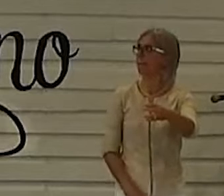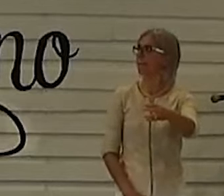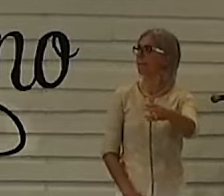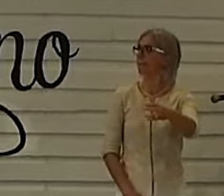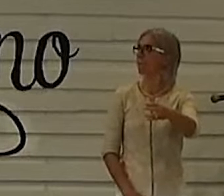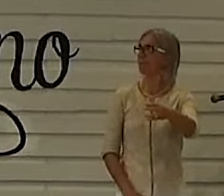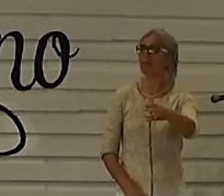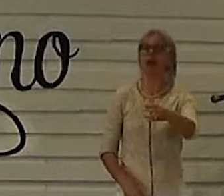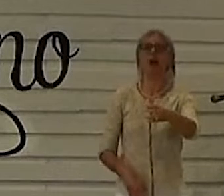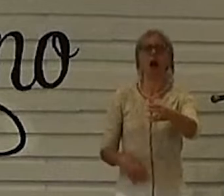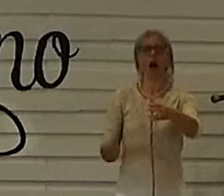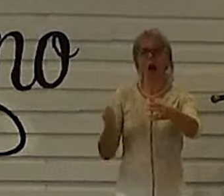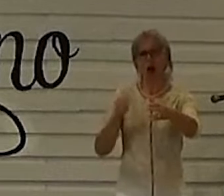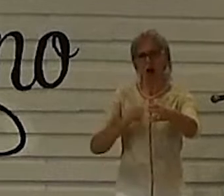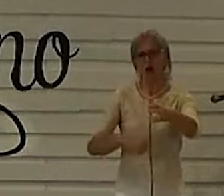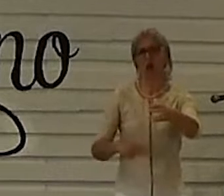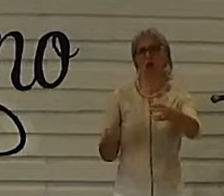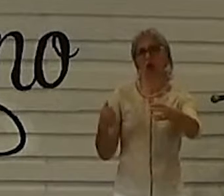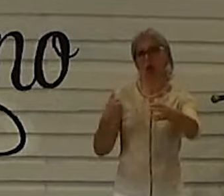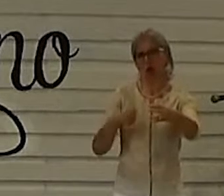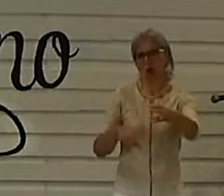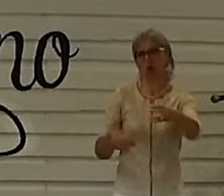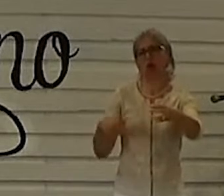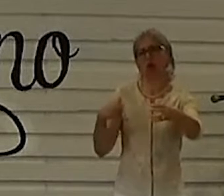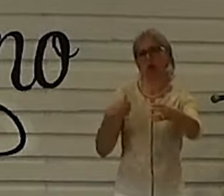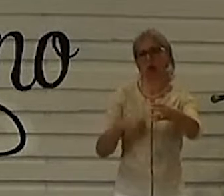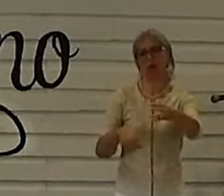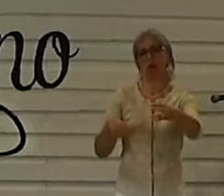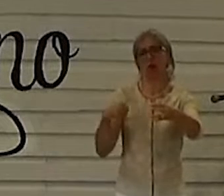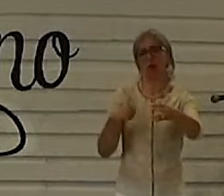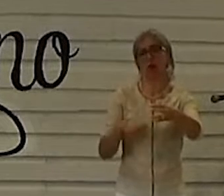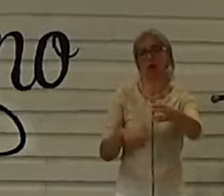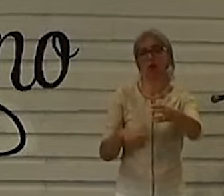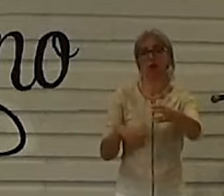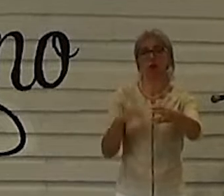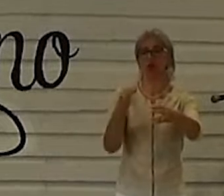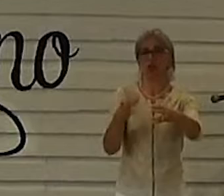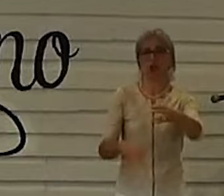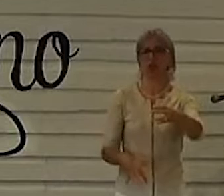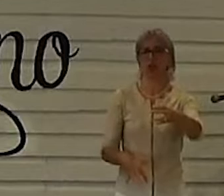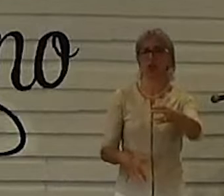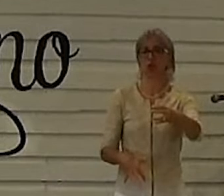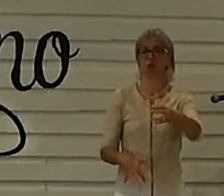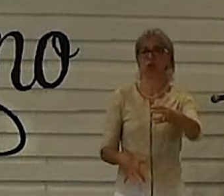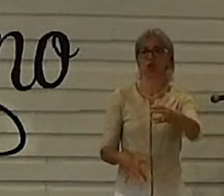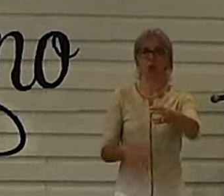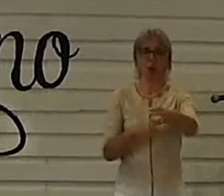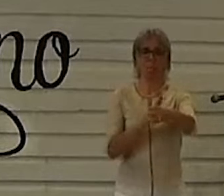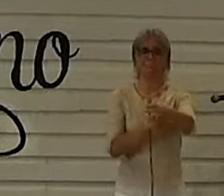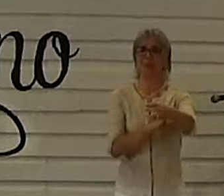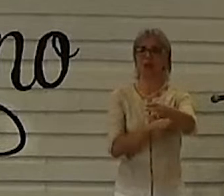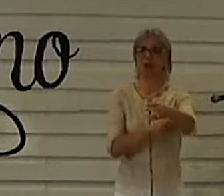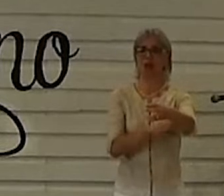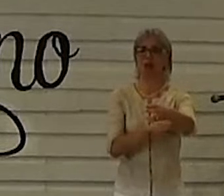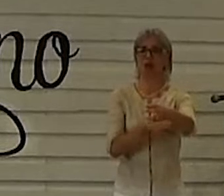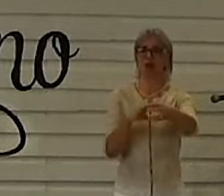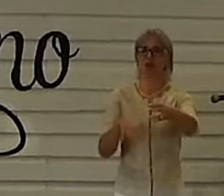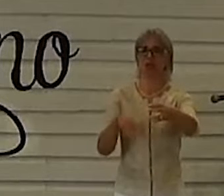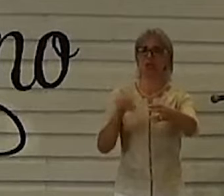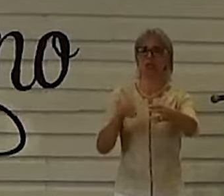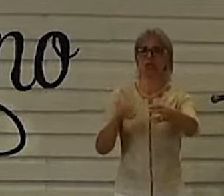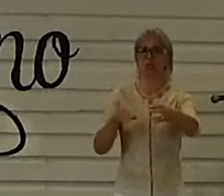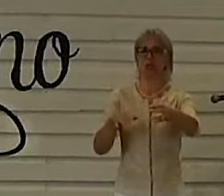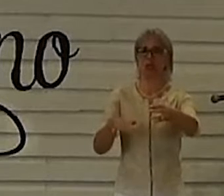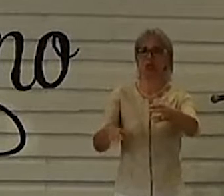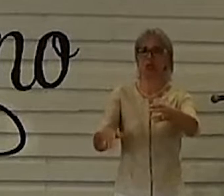Poi continua a tenerlo. A un certo punto cosa succede? Che questo braccio inizia